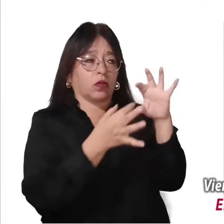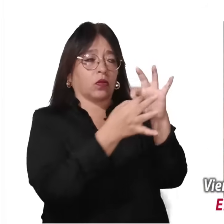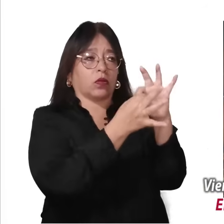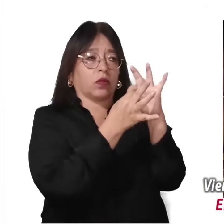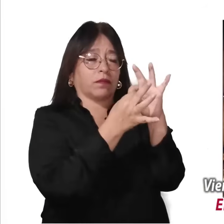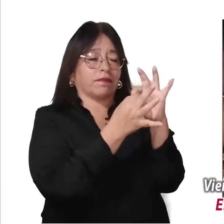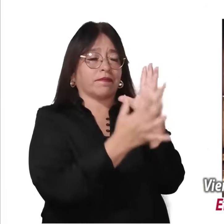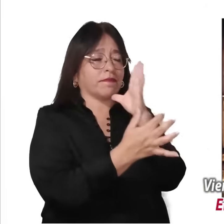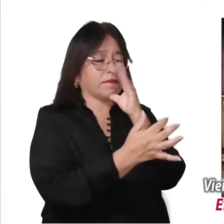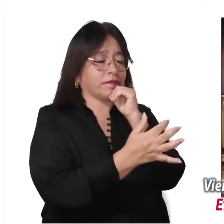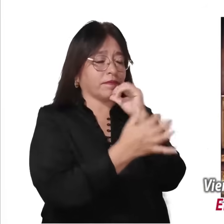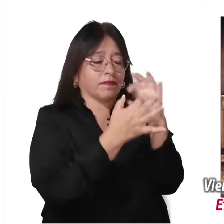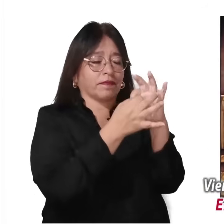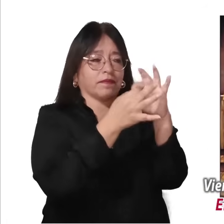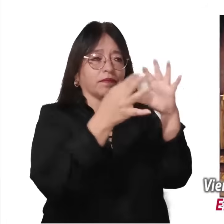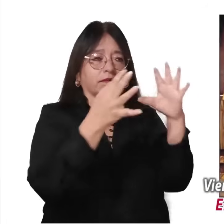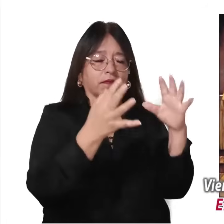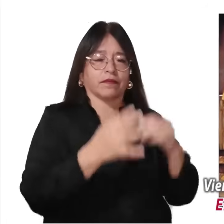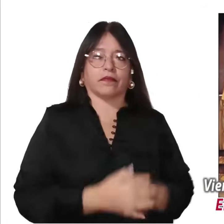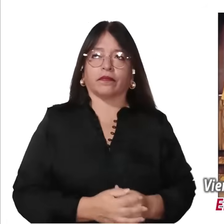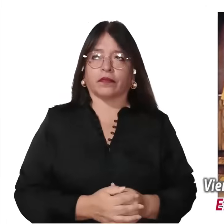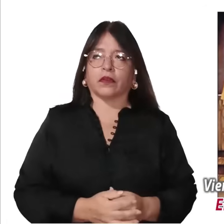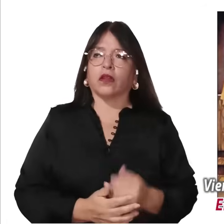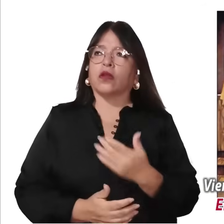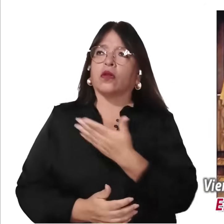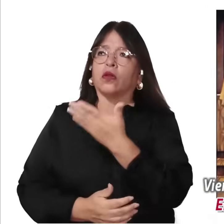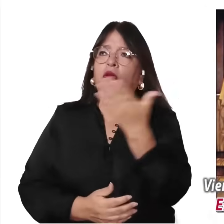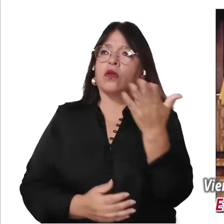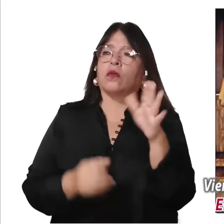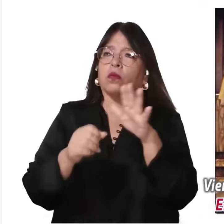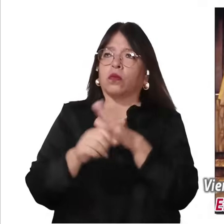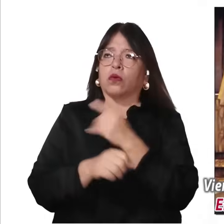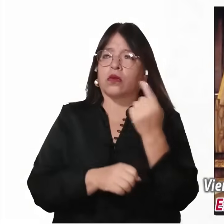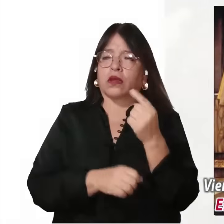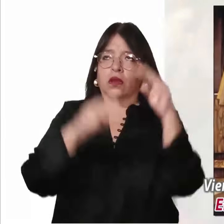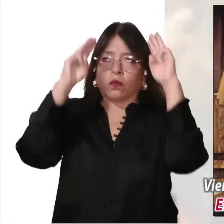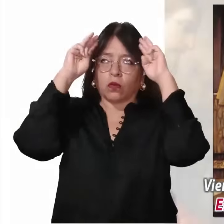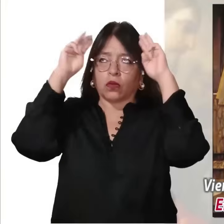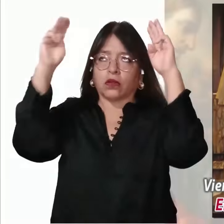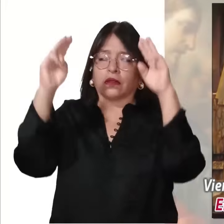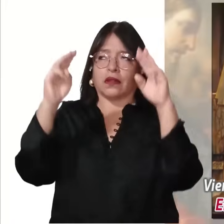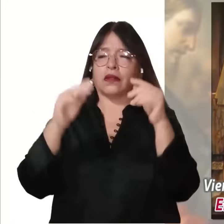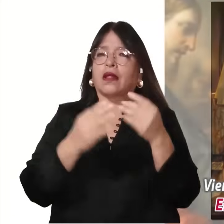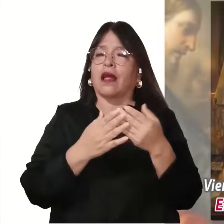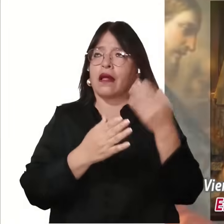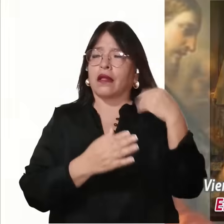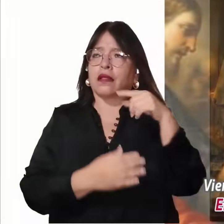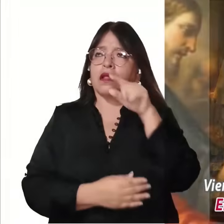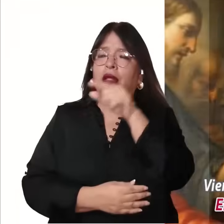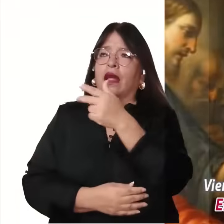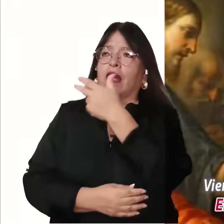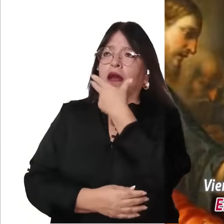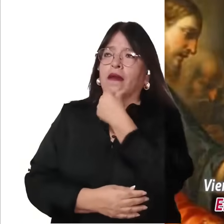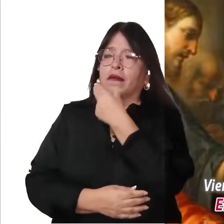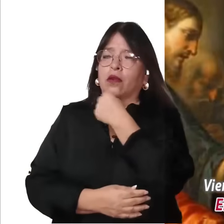unido que no lo separe el hombre. Pero ellos replicaron, ¿Entonces por qué ordenó Moisés que el esposo le diera a la mujer